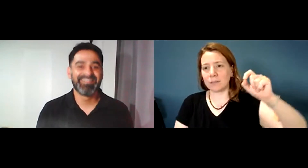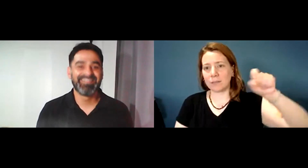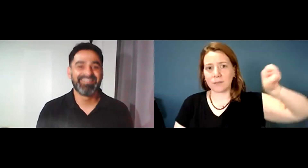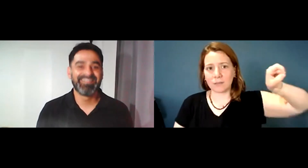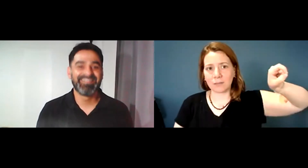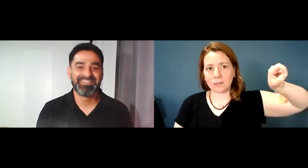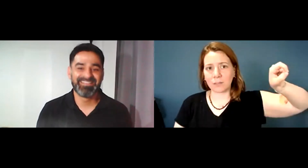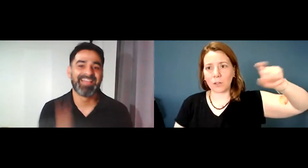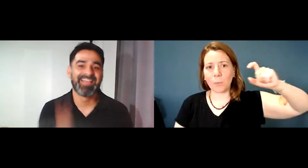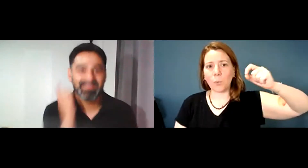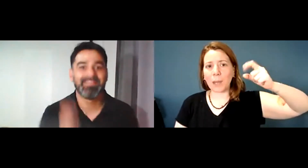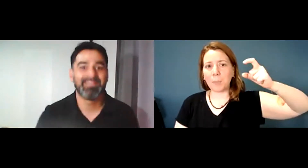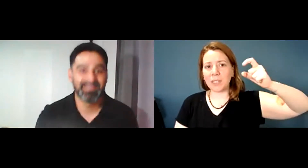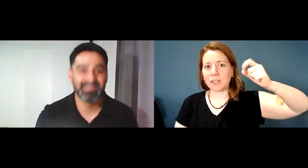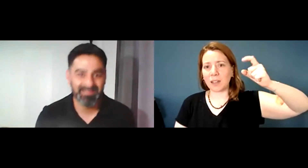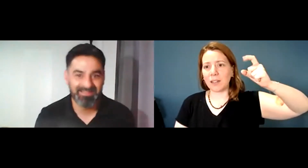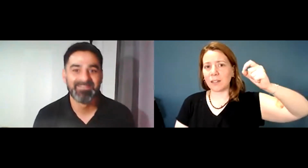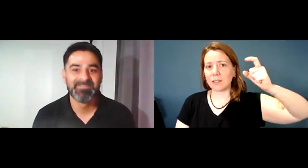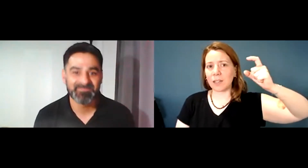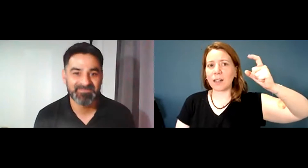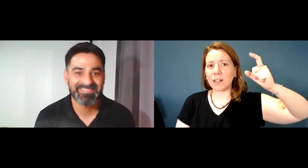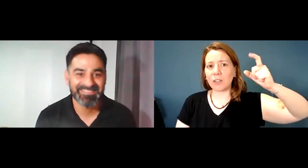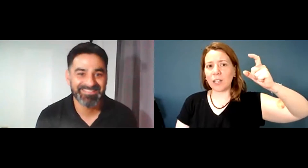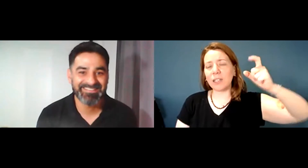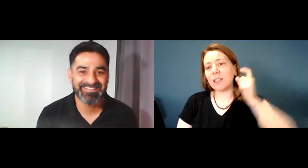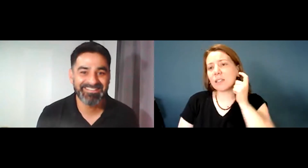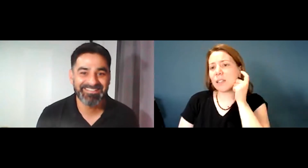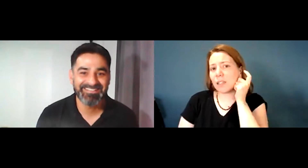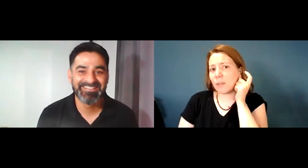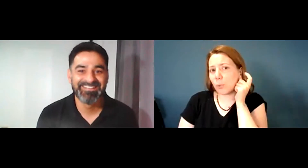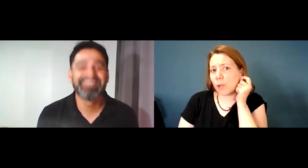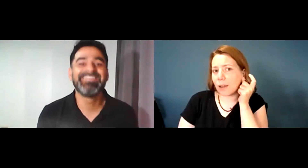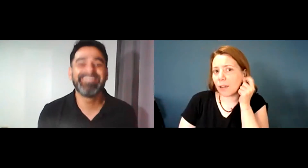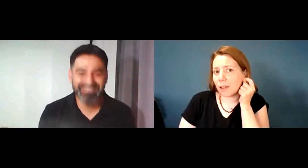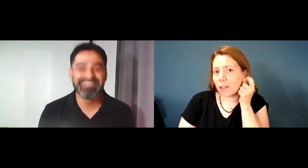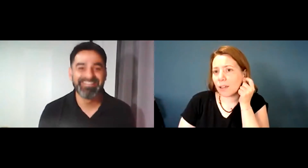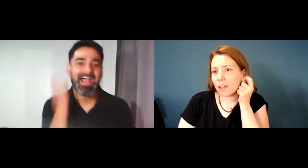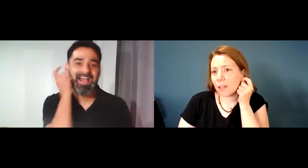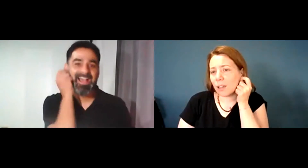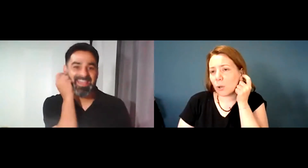aros. Como una pinza. Una pincita. Con el índice y el pulgar. El lóbulo